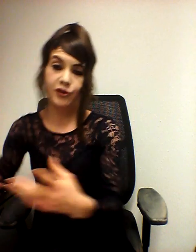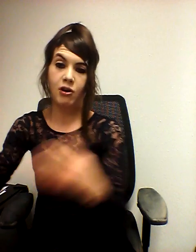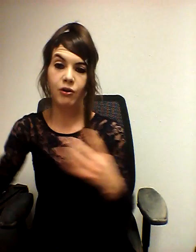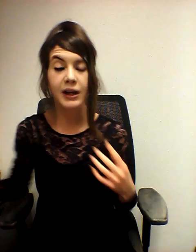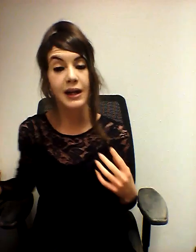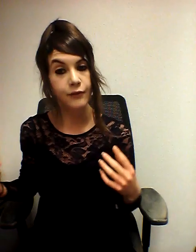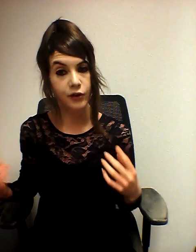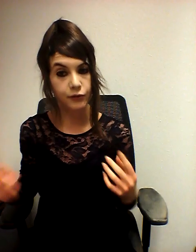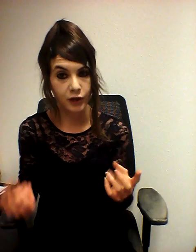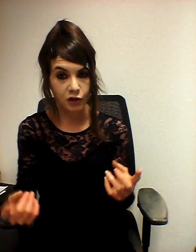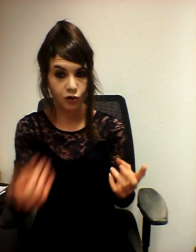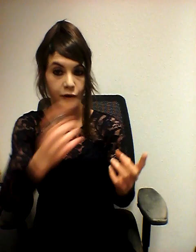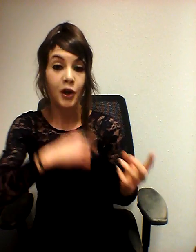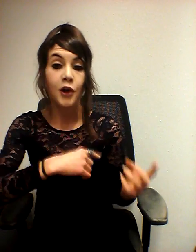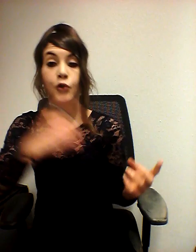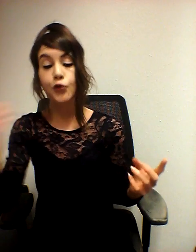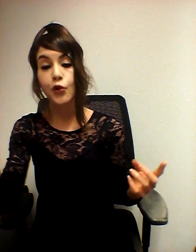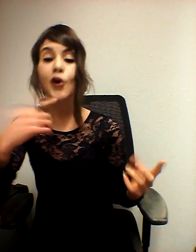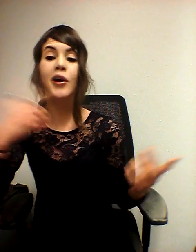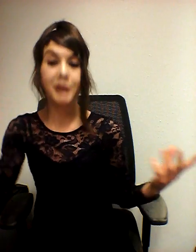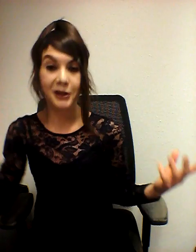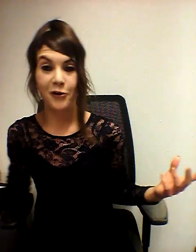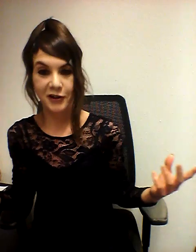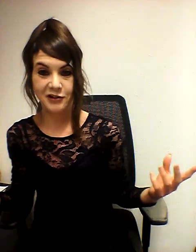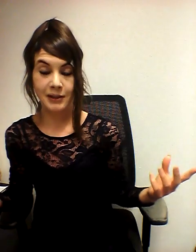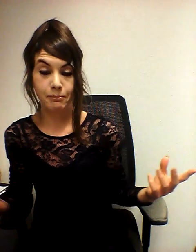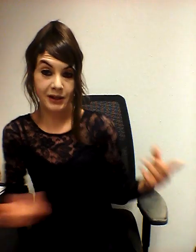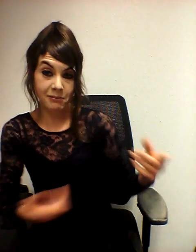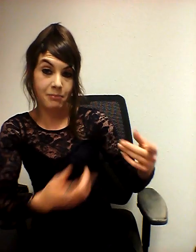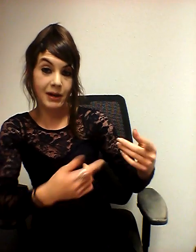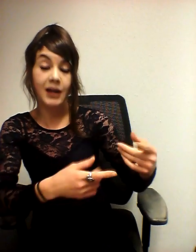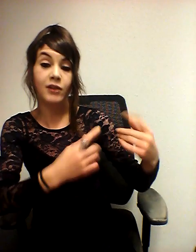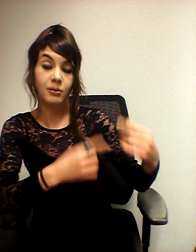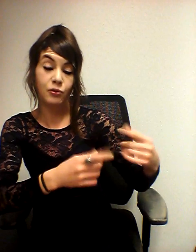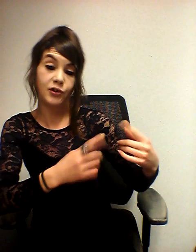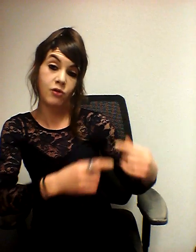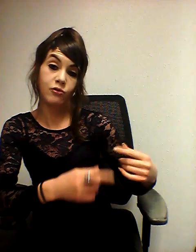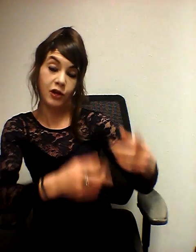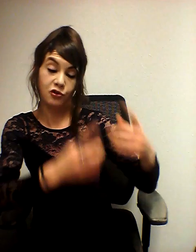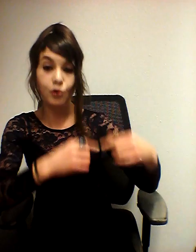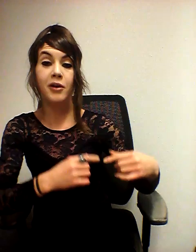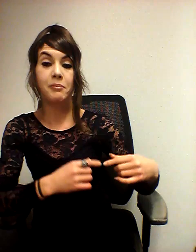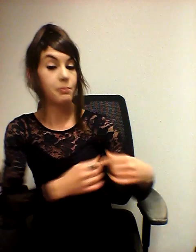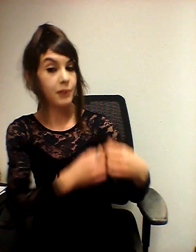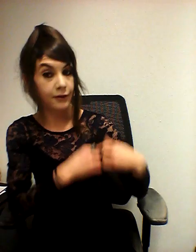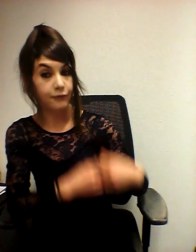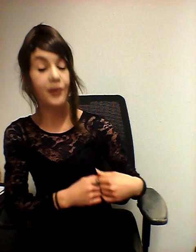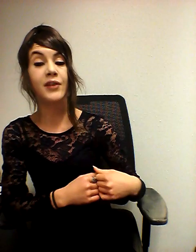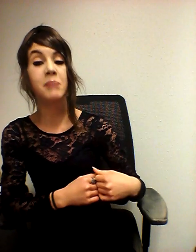calori leverende voedingsstoffen door biologische lipiden membranen want dan moet dan ook nog eens door het membraan van die